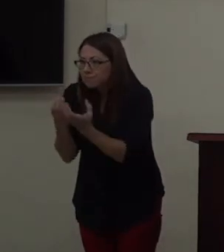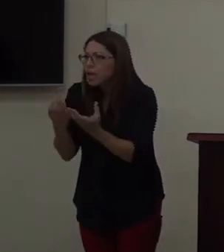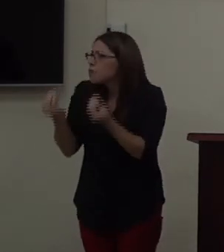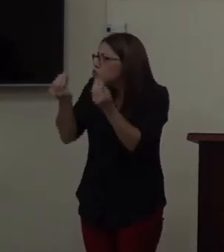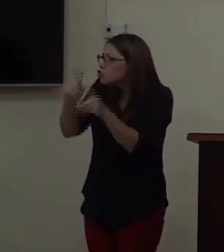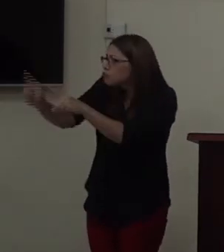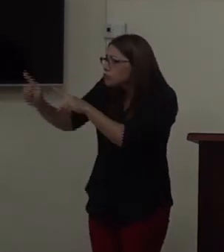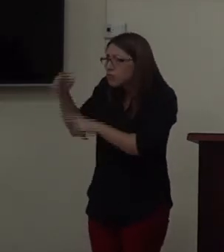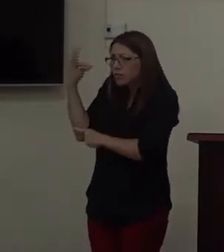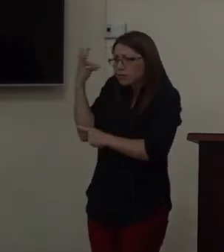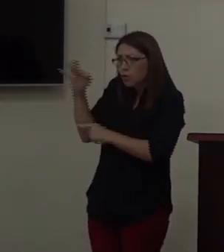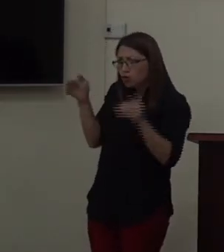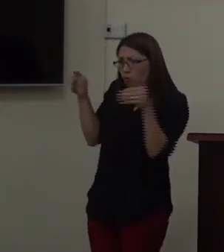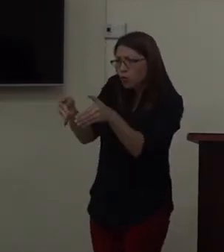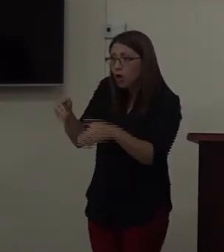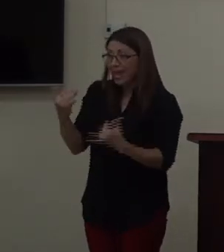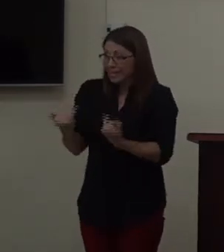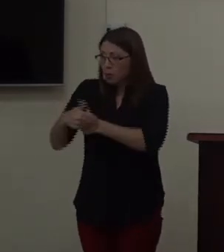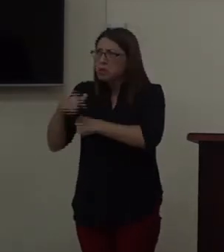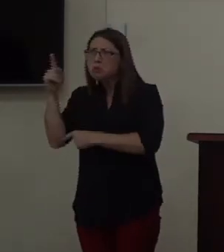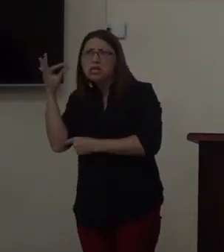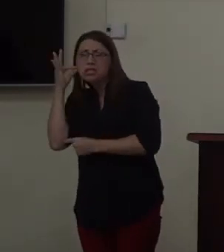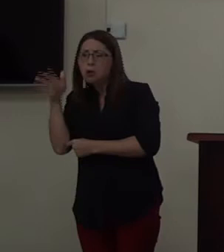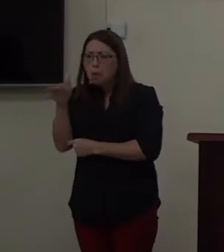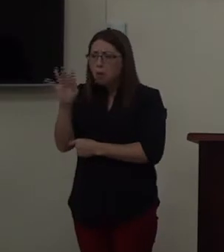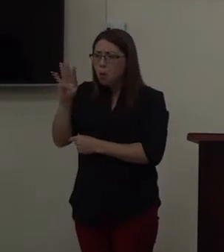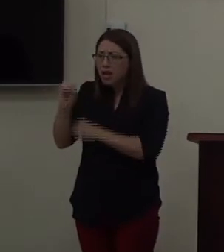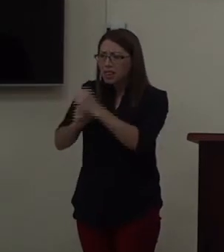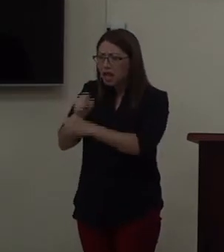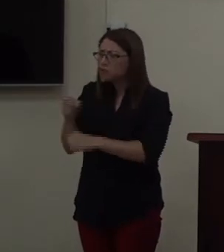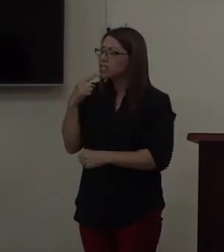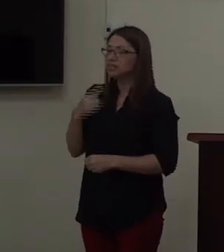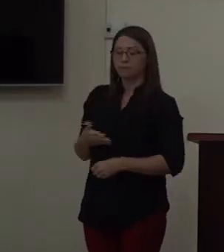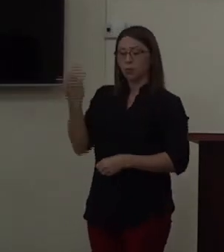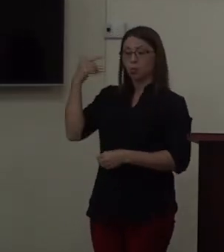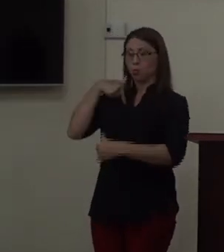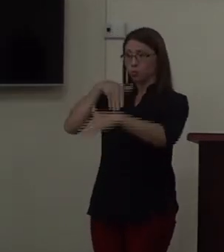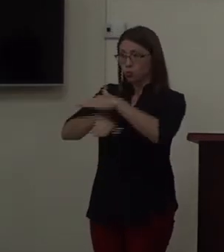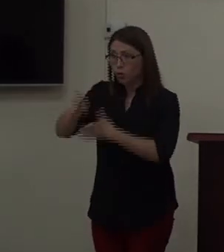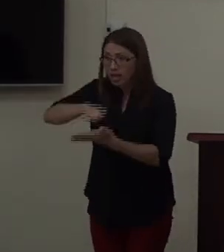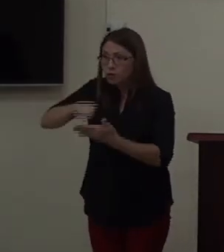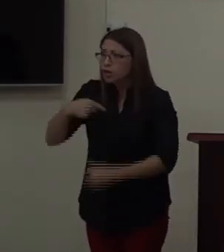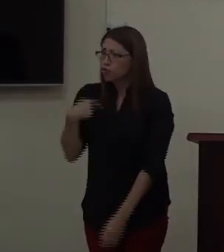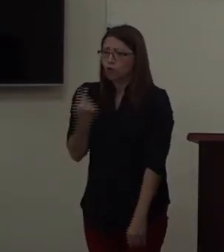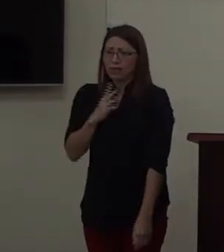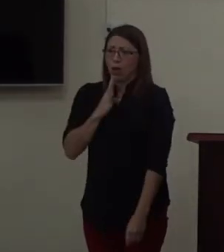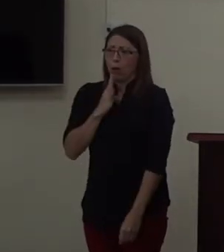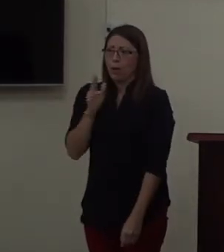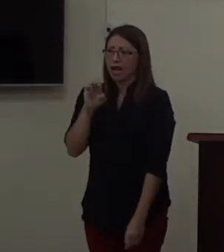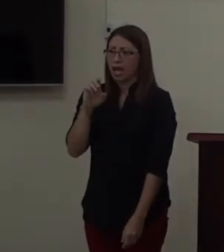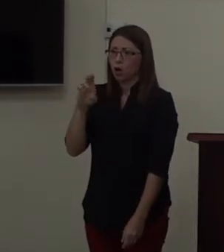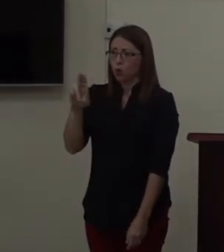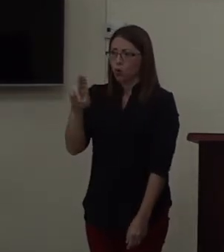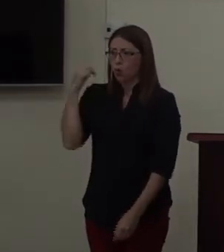este respecto. ¿Verdad? Es una señora de este momento, tiene unos 40 años, y dice, cuando yo entré a la escuela yo hablaba puro malejo, porque eso es lo que mi